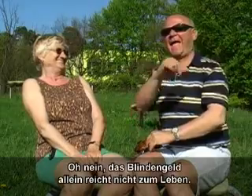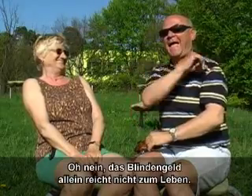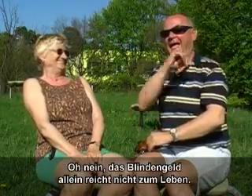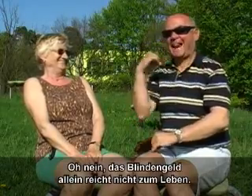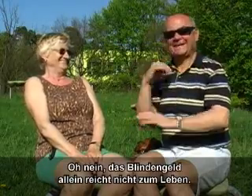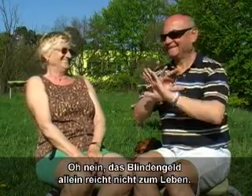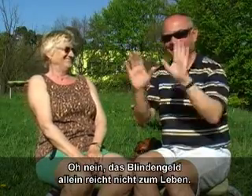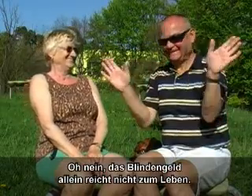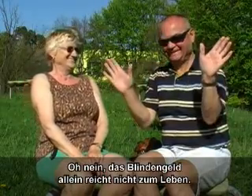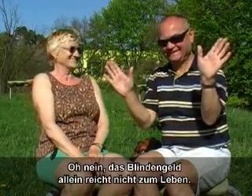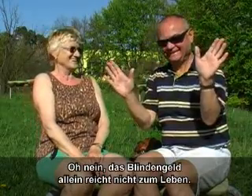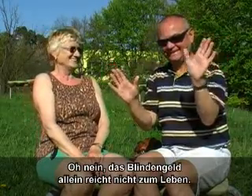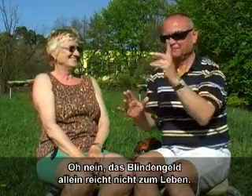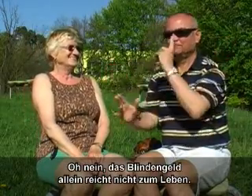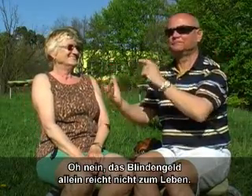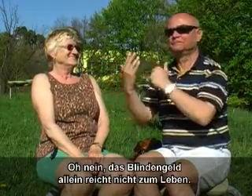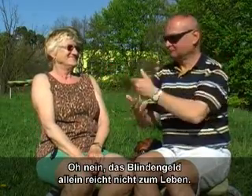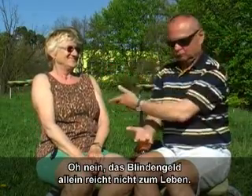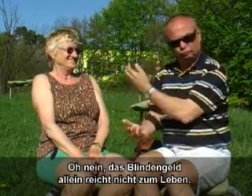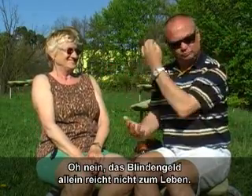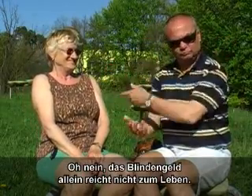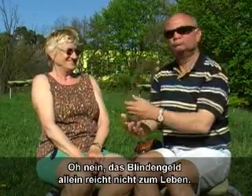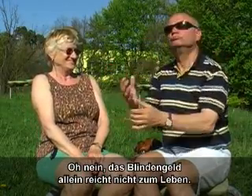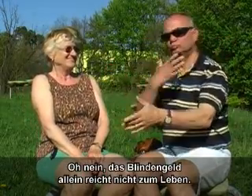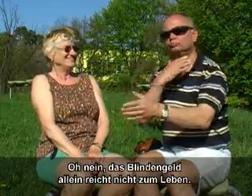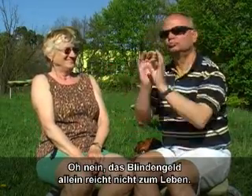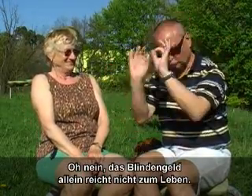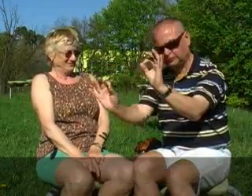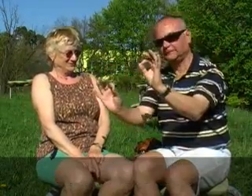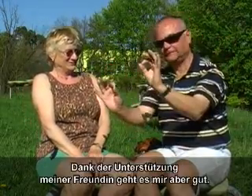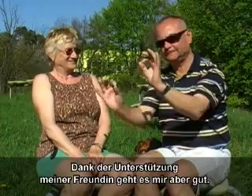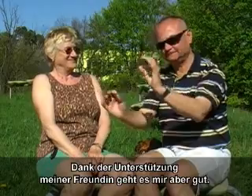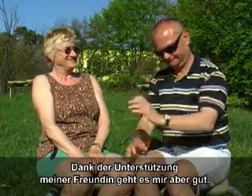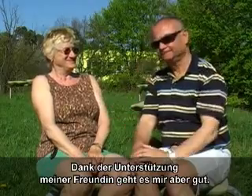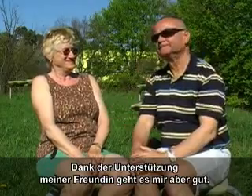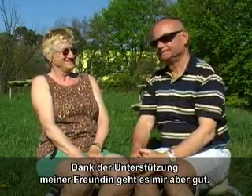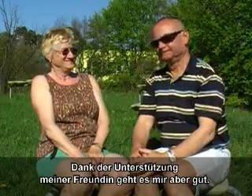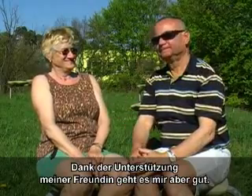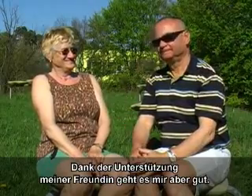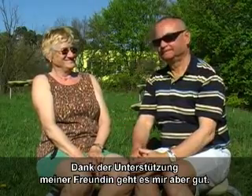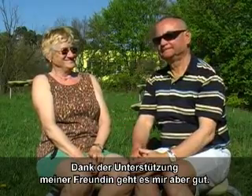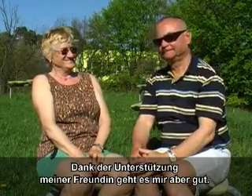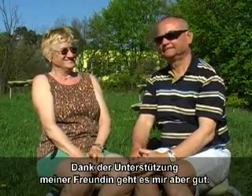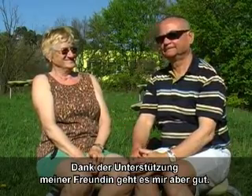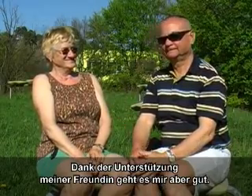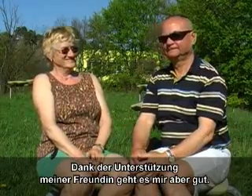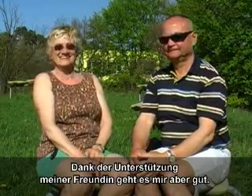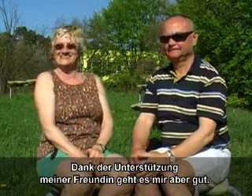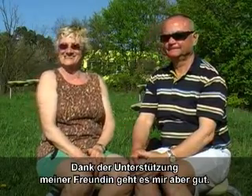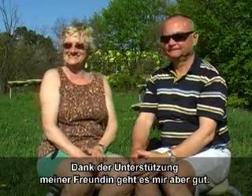Oh nein, das Blindengeld allein reicht nicht zum Leben. Dank der Unterstützung meiner Freundin geht es mir aber gut.